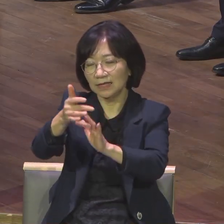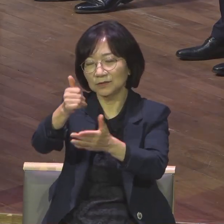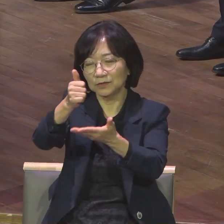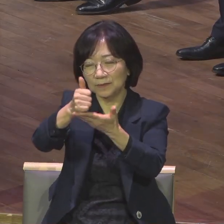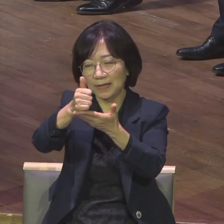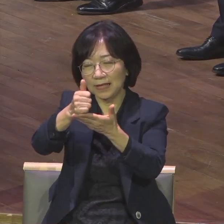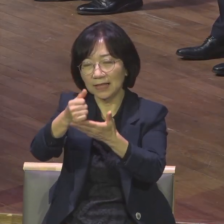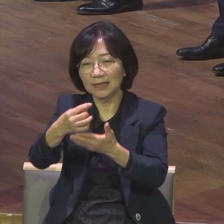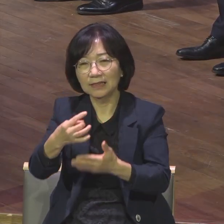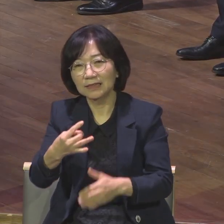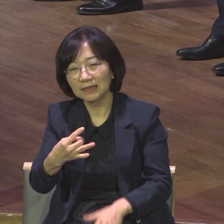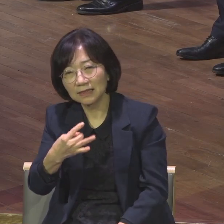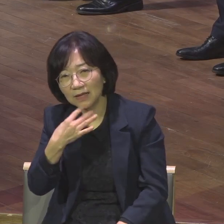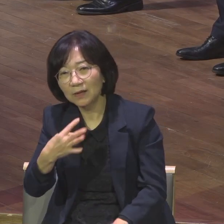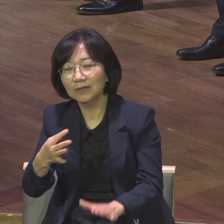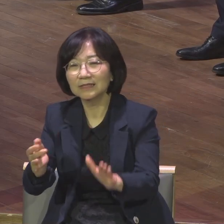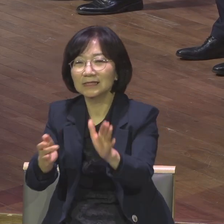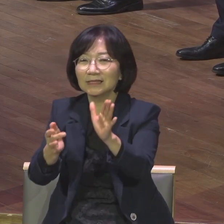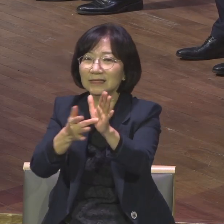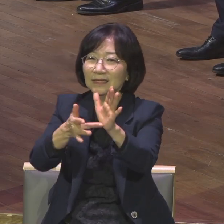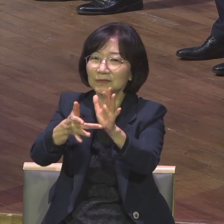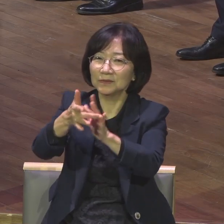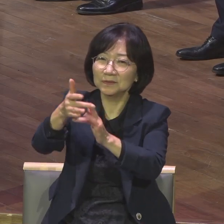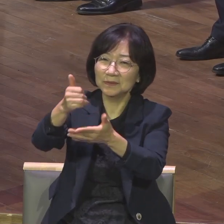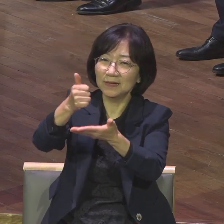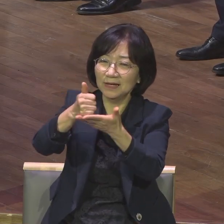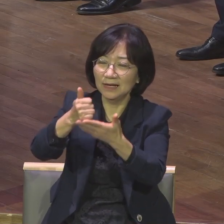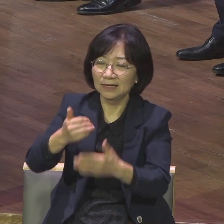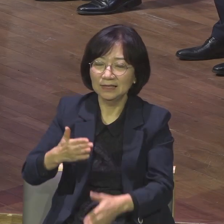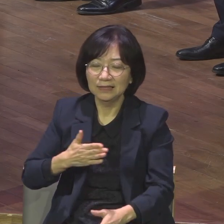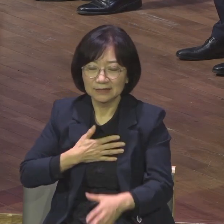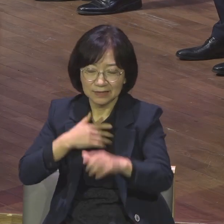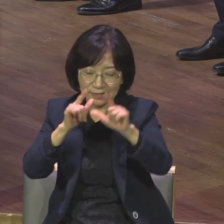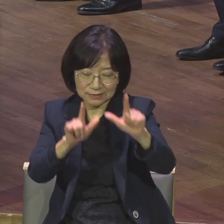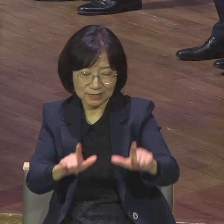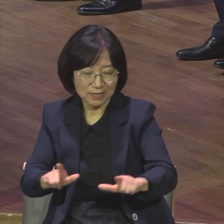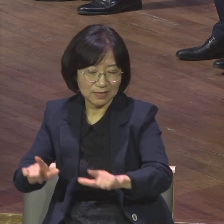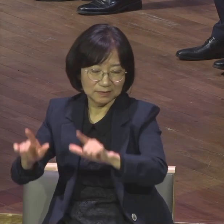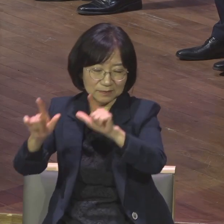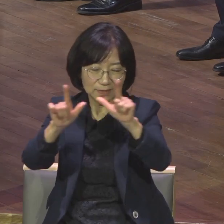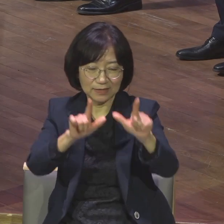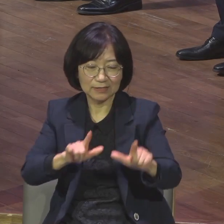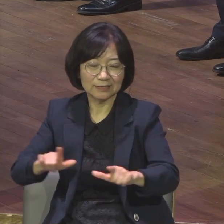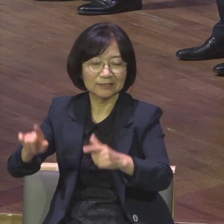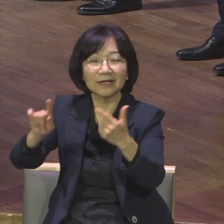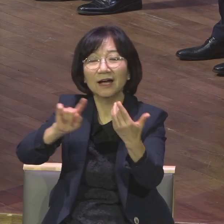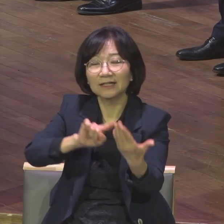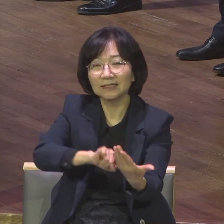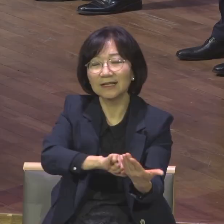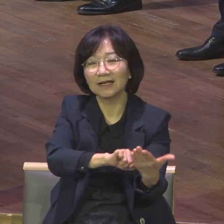오직 예수만 오직 예수만 내 삶에